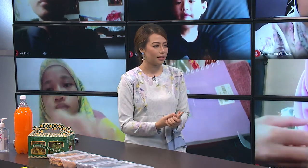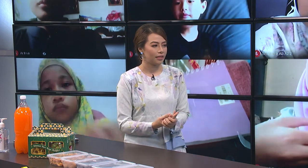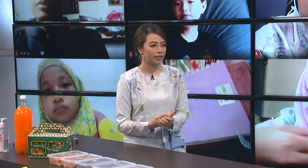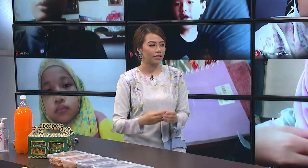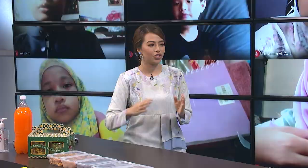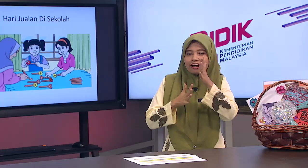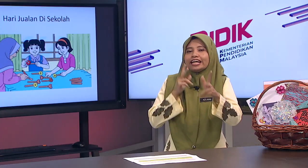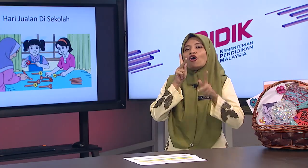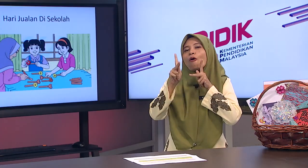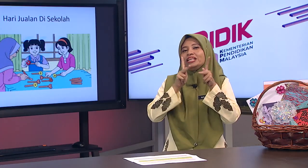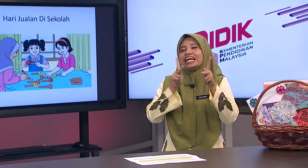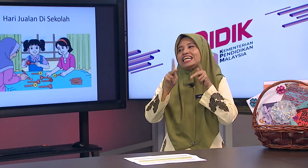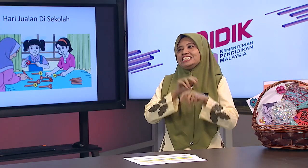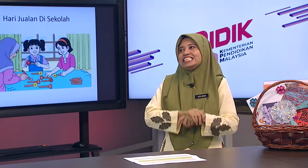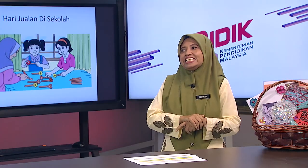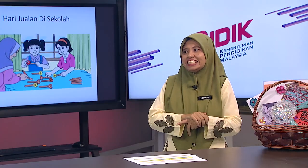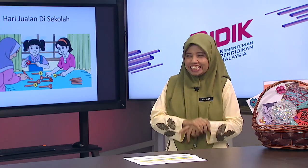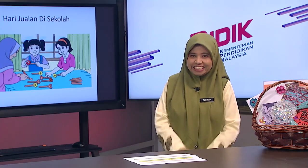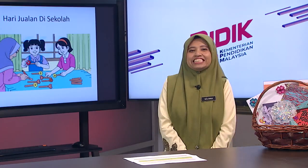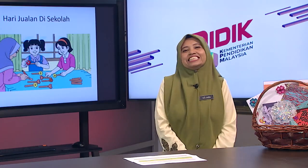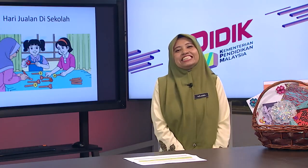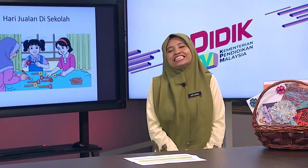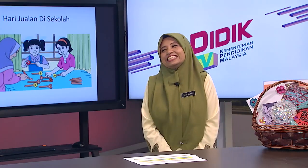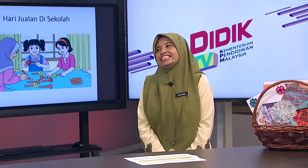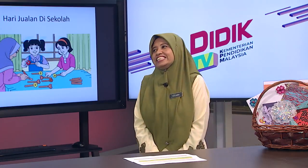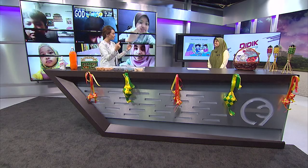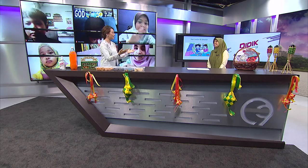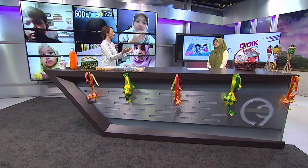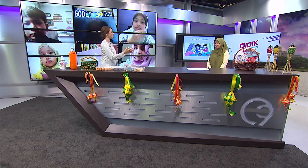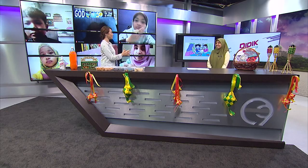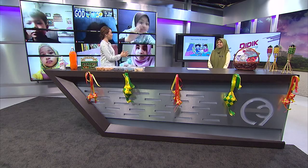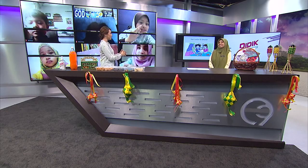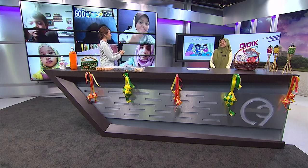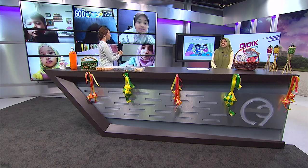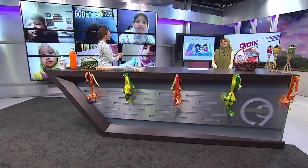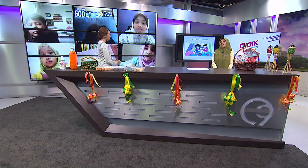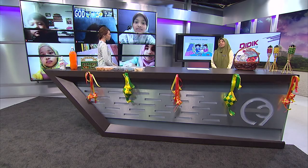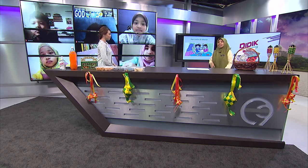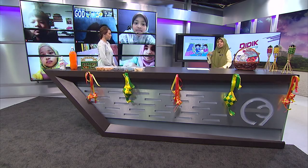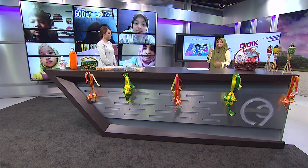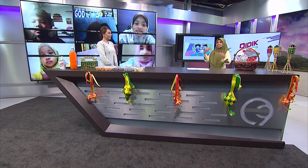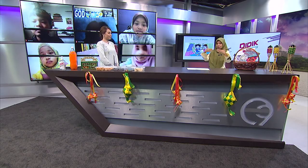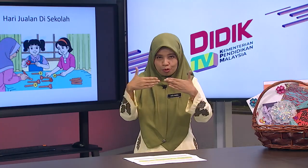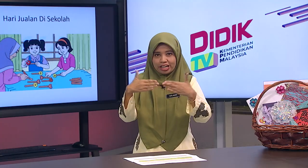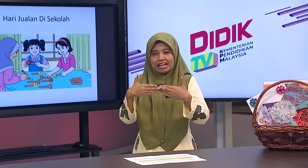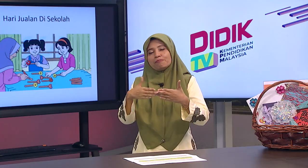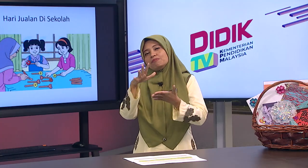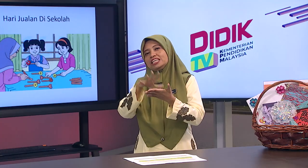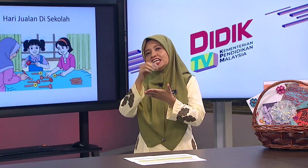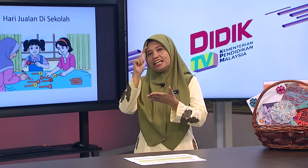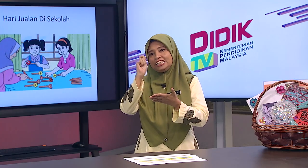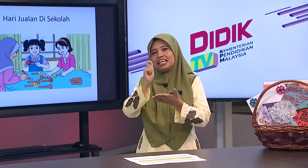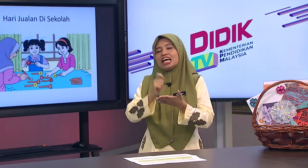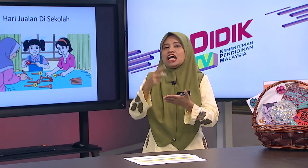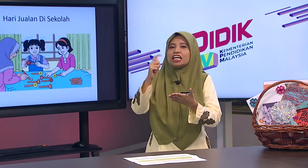bahasa isyarat komunikasi. Baik, Cikgu Azliana, silakan Cikgu. Okey, kita sambung